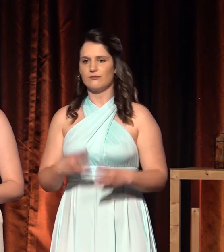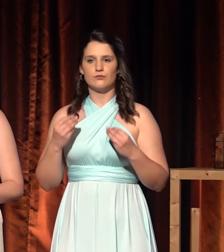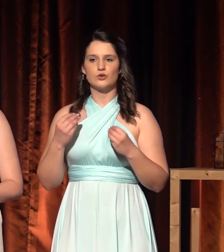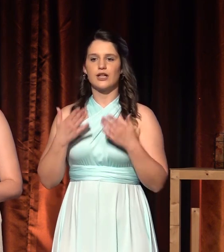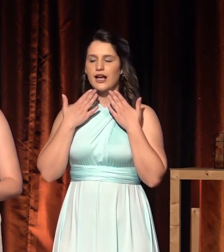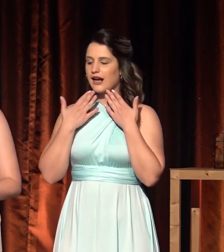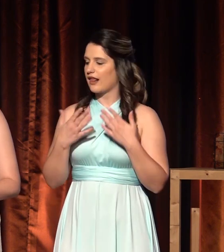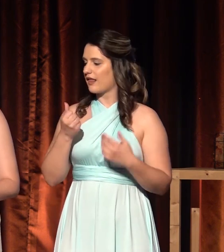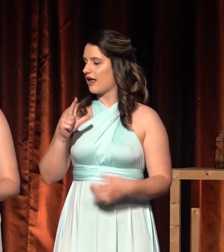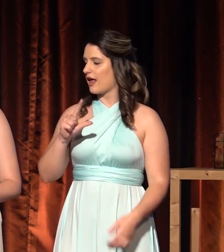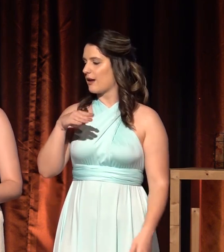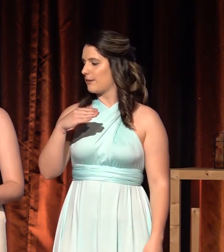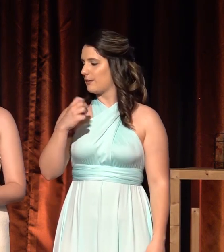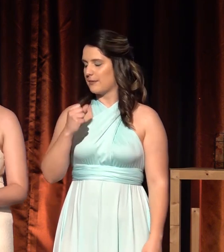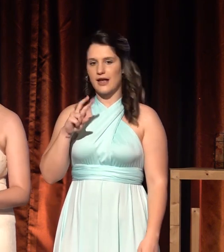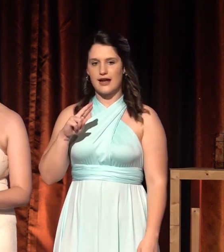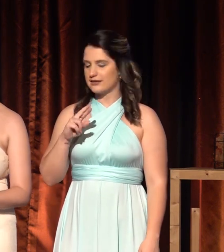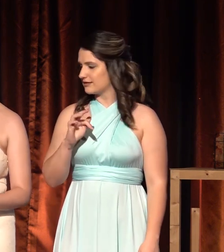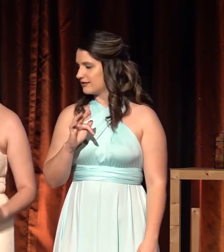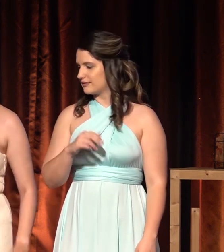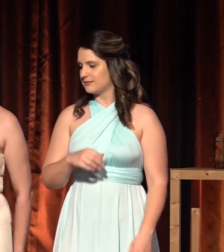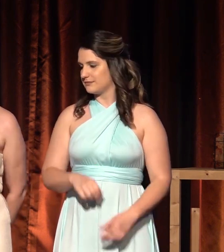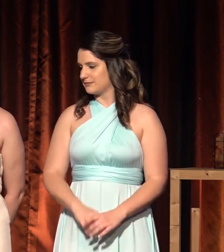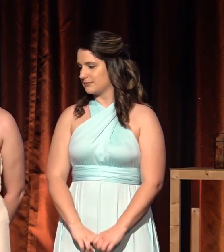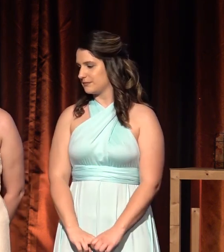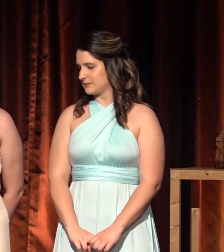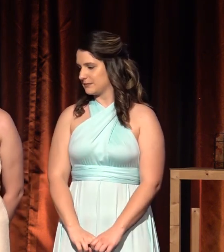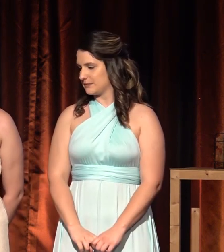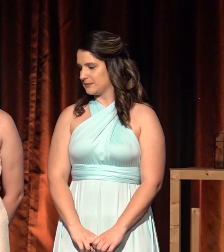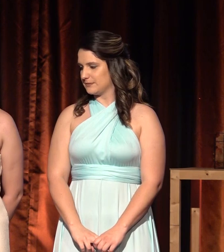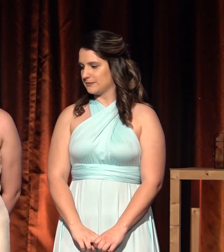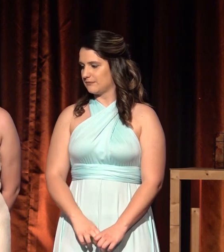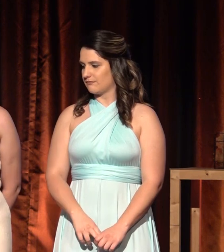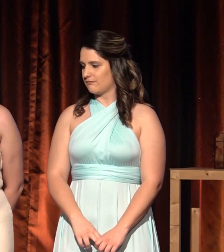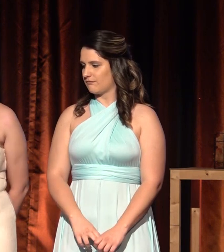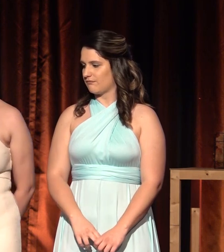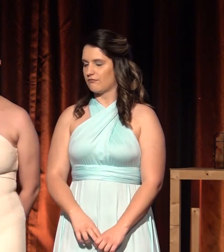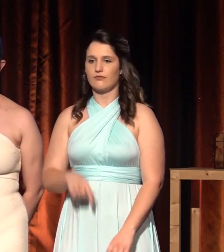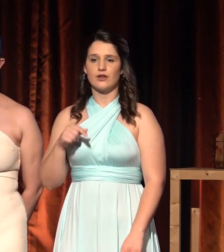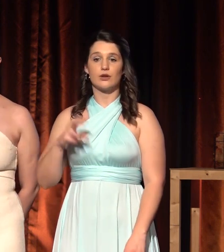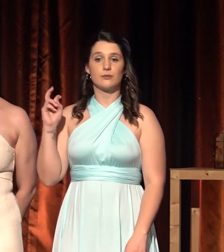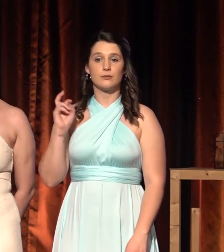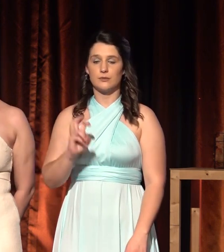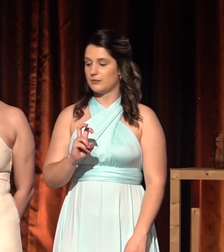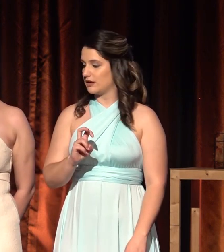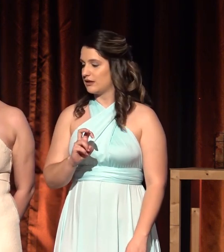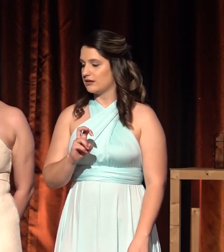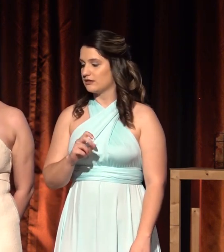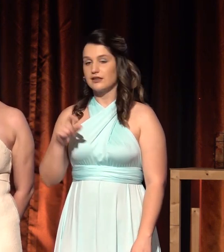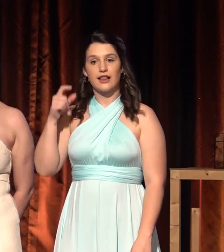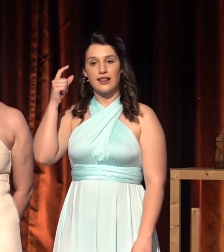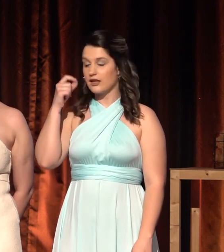Moltes gràcies, Albert, per compartir la teva experiència amb tots nosaltres. Tot seguit, el director de l'Institut, senyor Carles